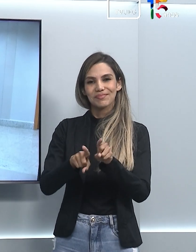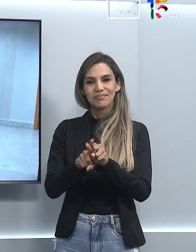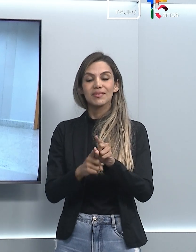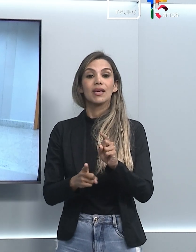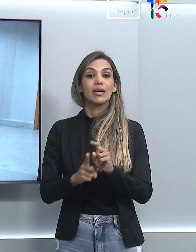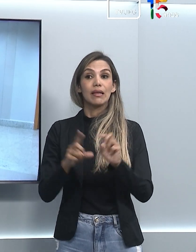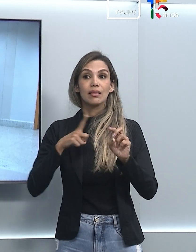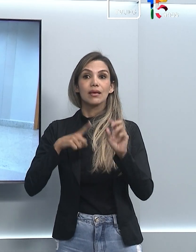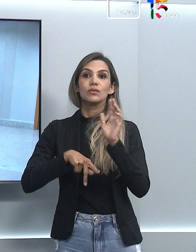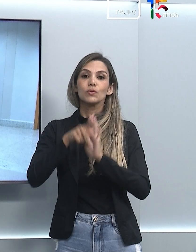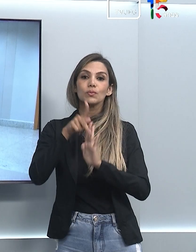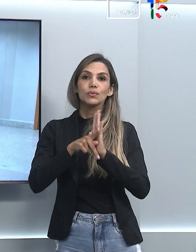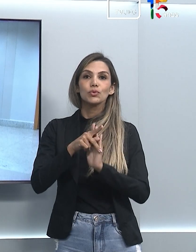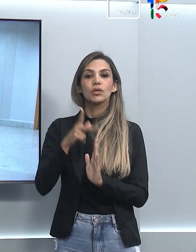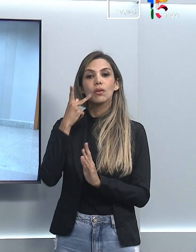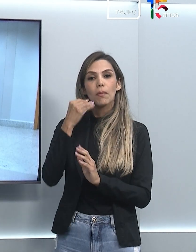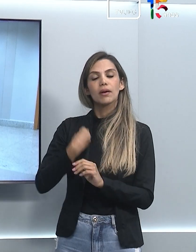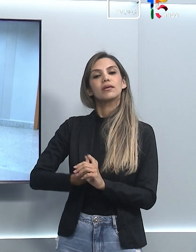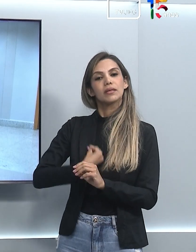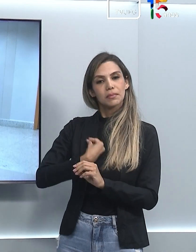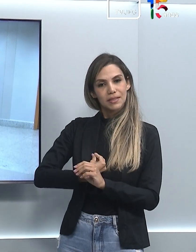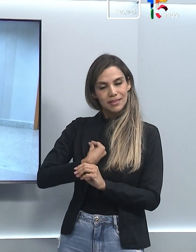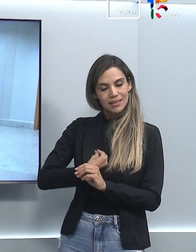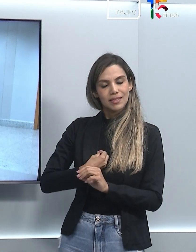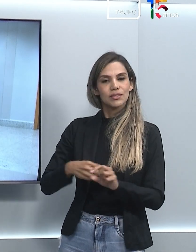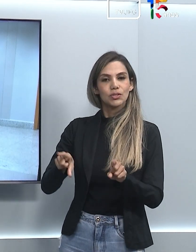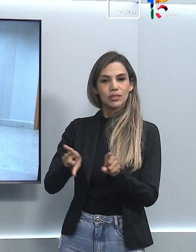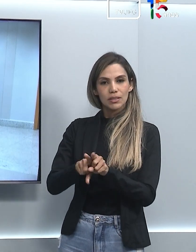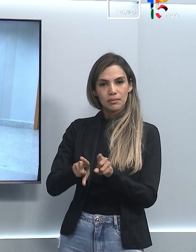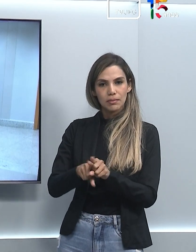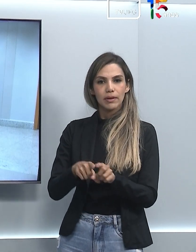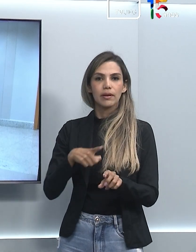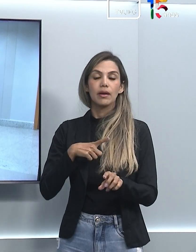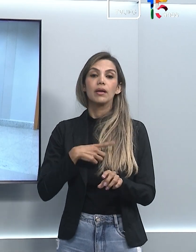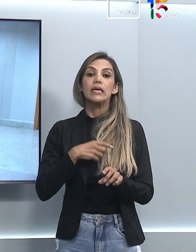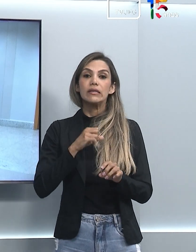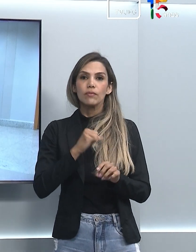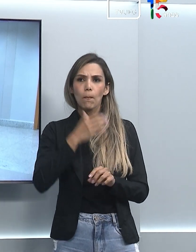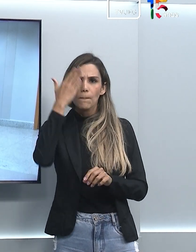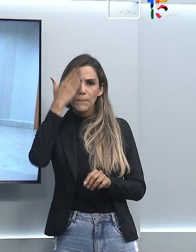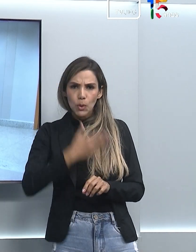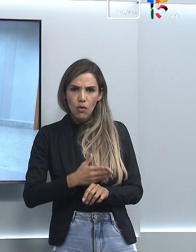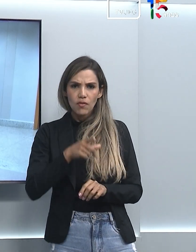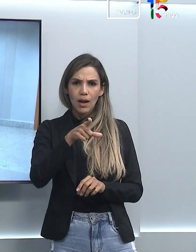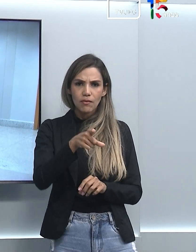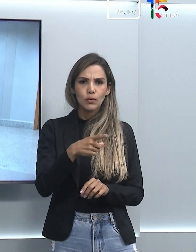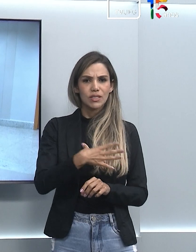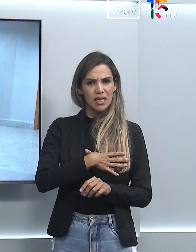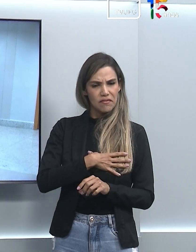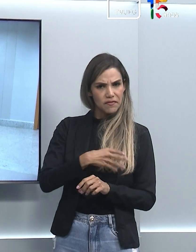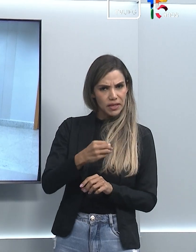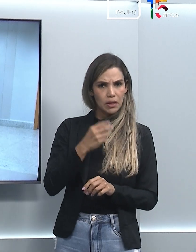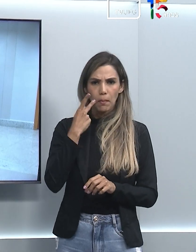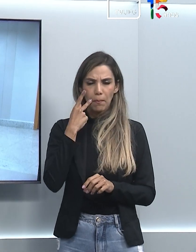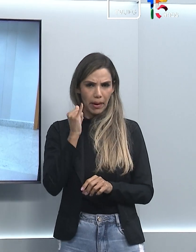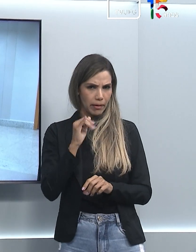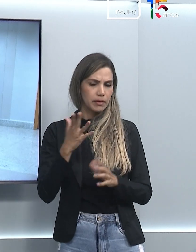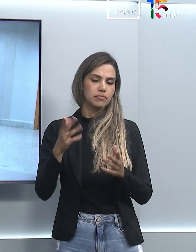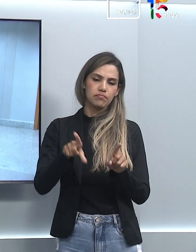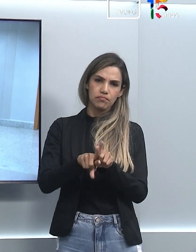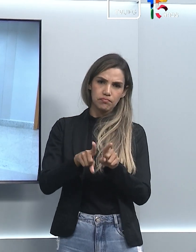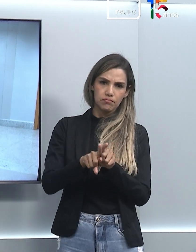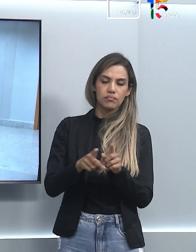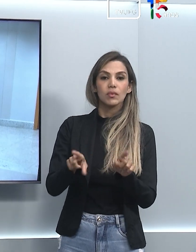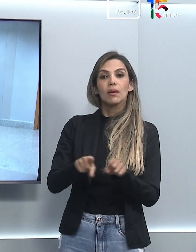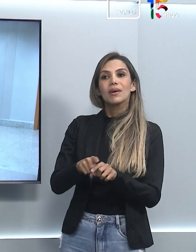Presente da outra corregedoria, né, a Corregedoria Judicial, reconhecimento de paternidade, ID Jovem, emissão de carteira e